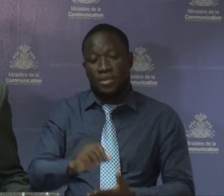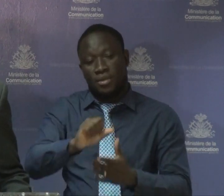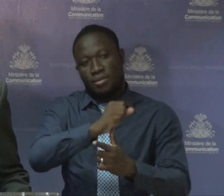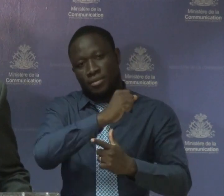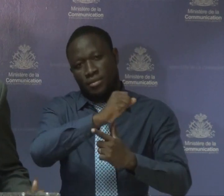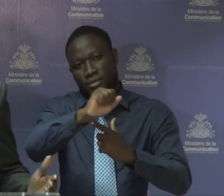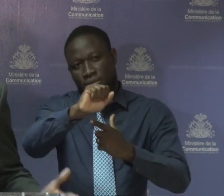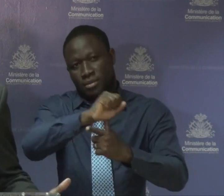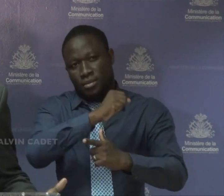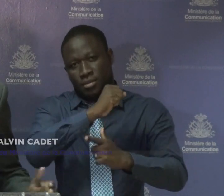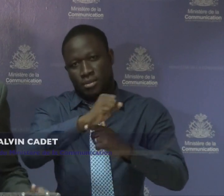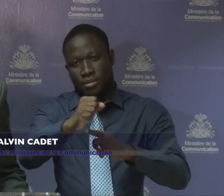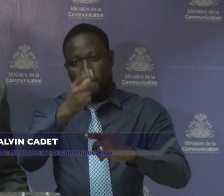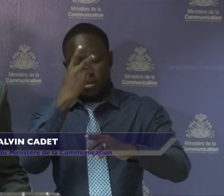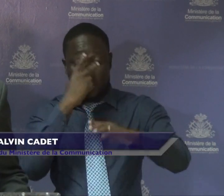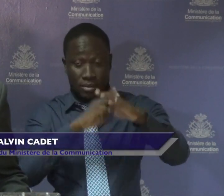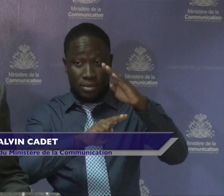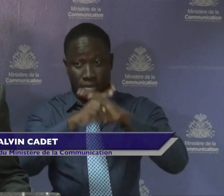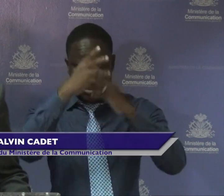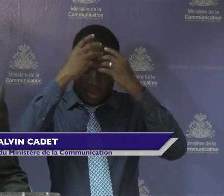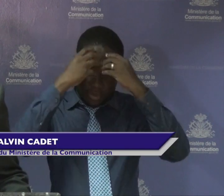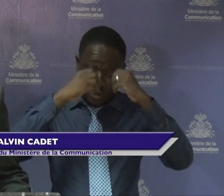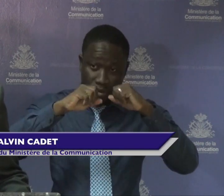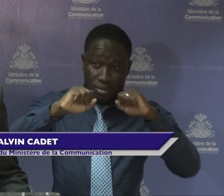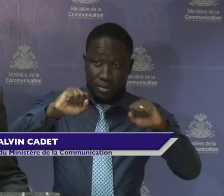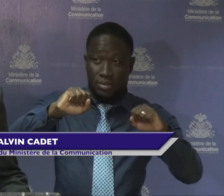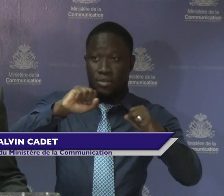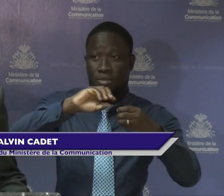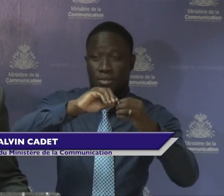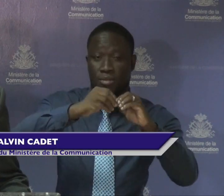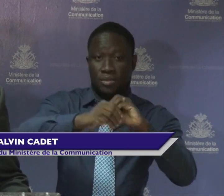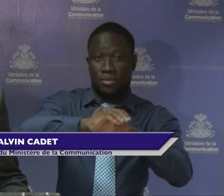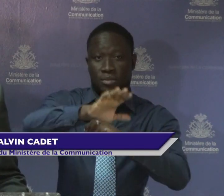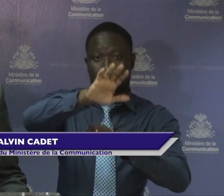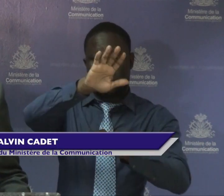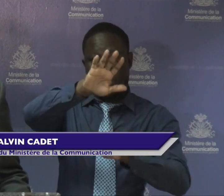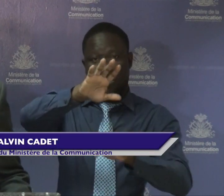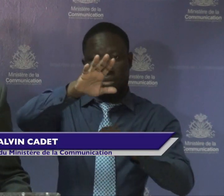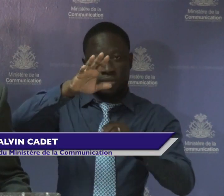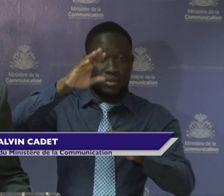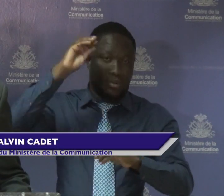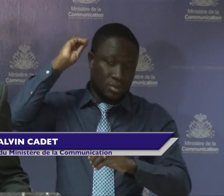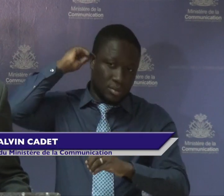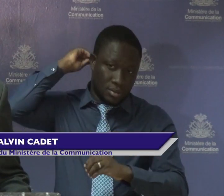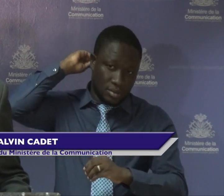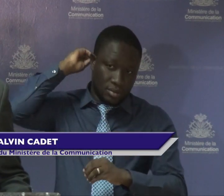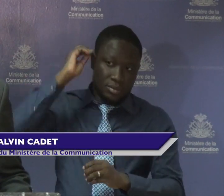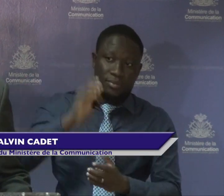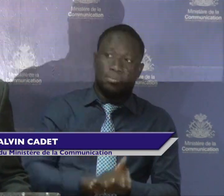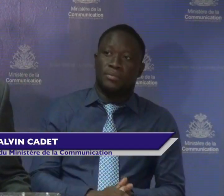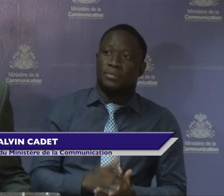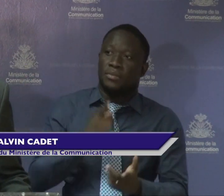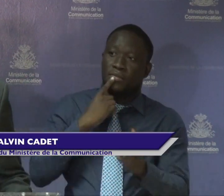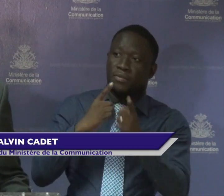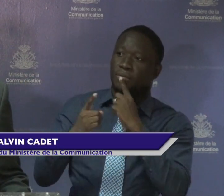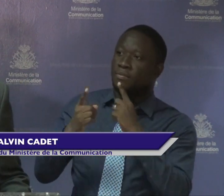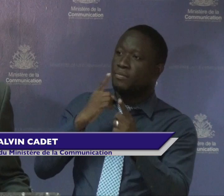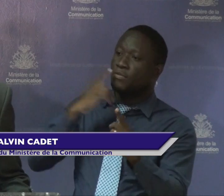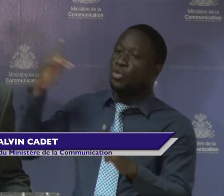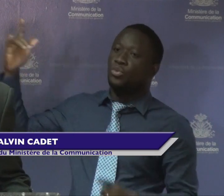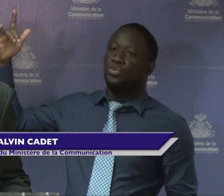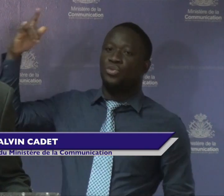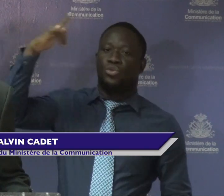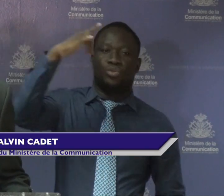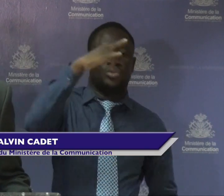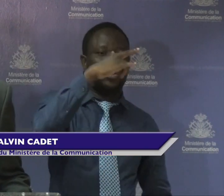selon la vision du président de la République, là, son Excellence Jovenel Moïse. Maintenant, nous allons parler de tourisme. Nous connaissons